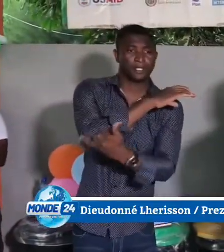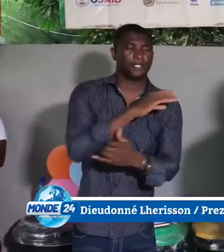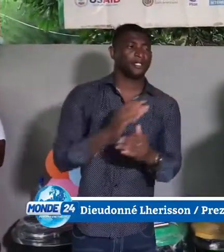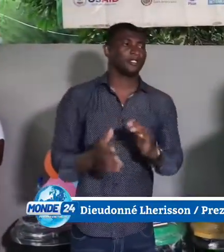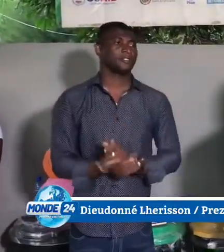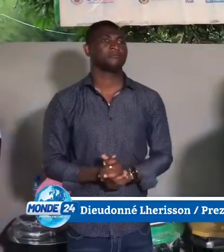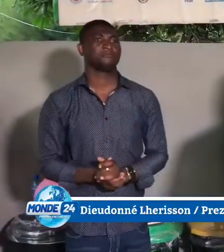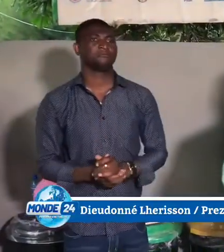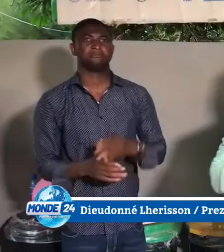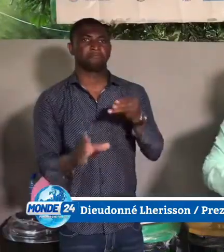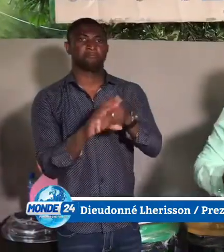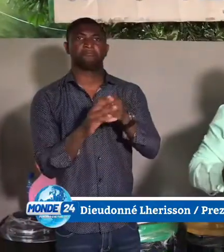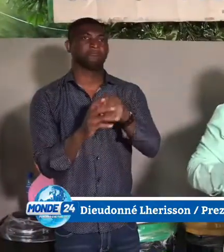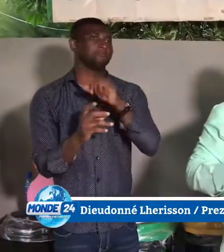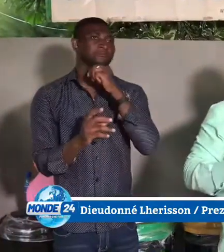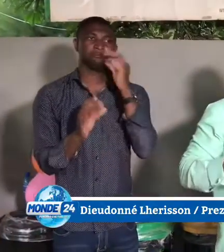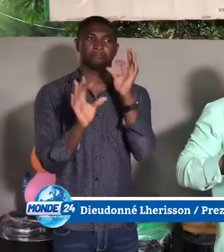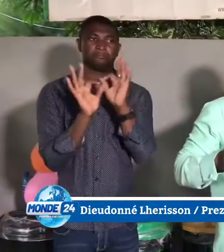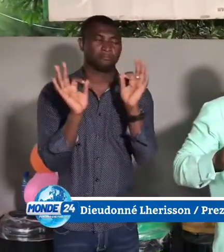Intégration pas suffi.